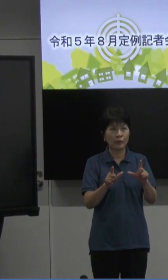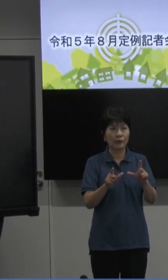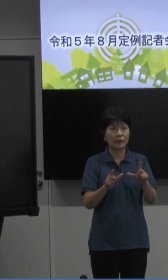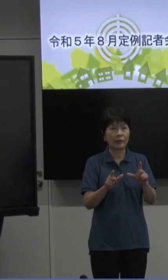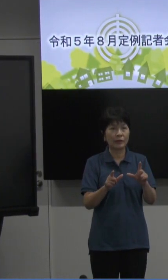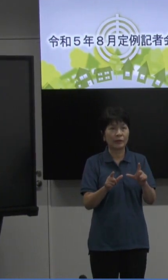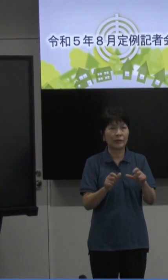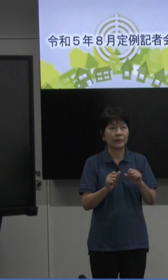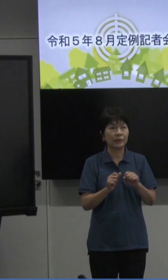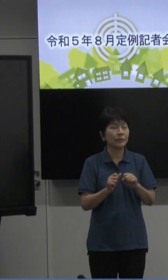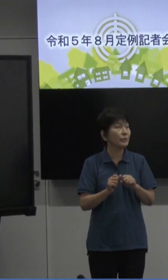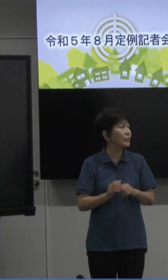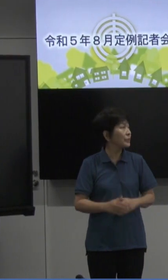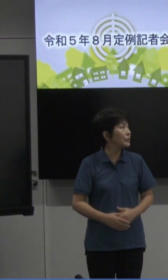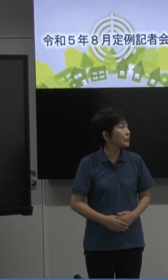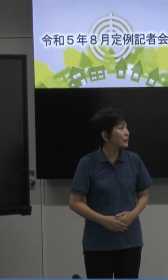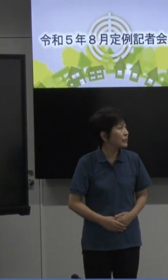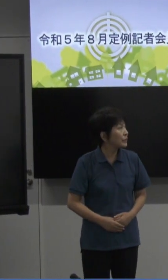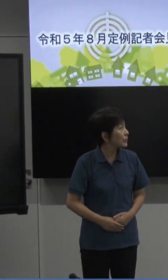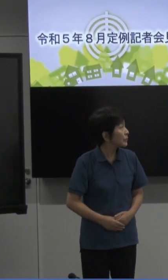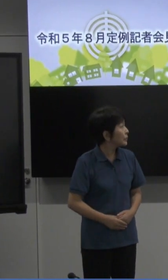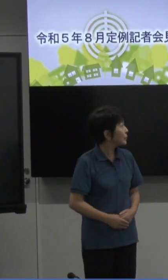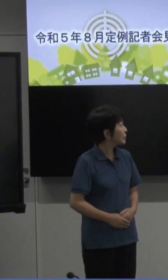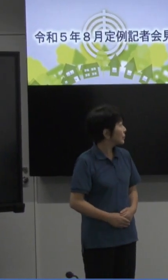いんですけど、出るとかな。